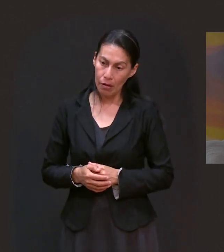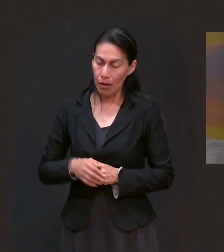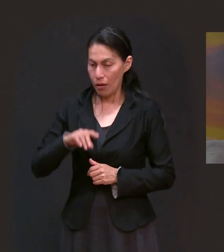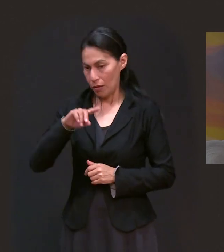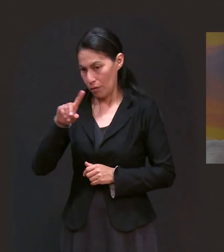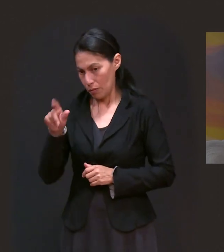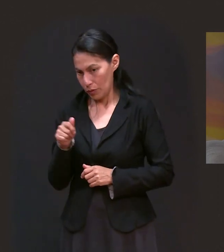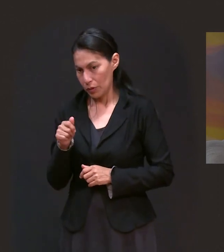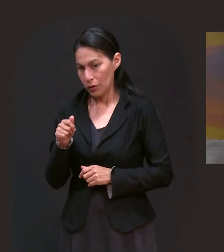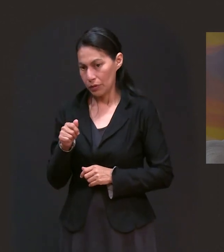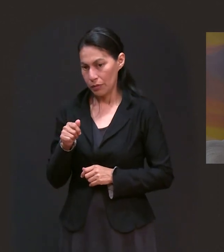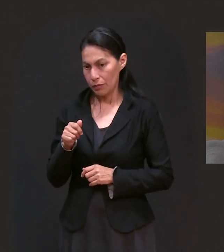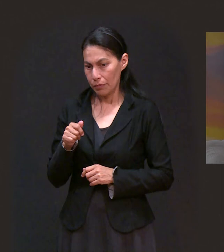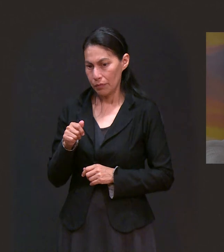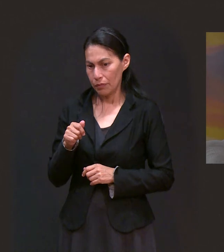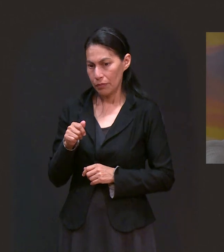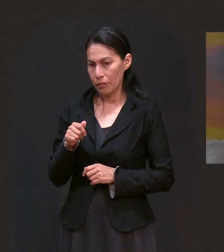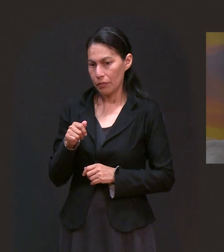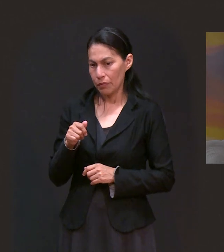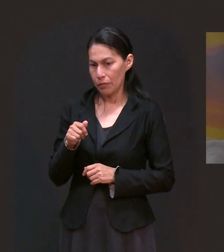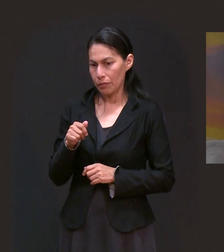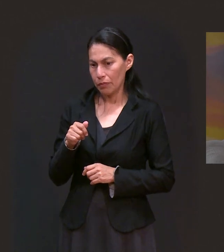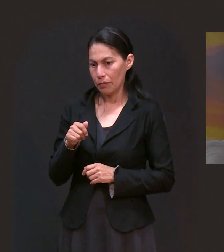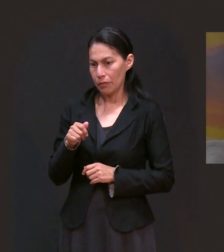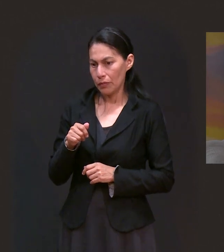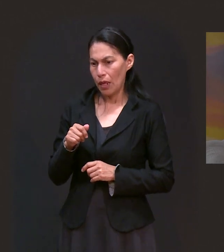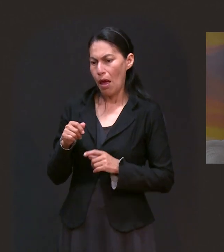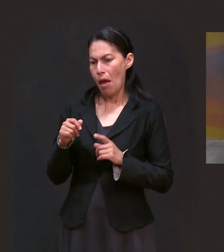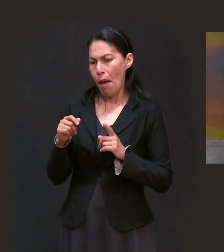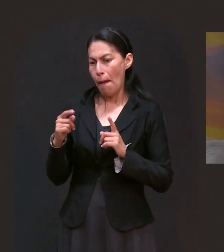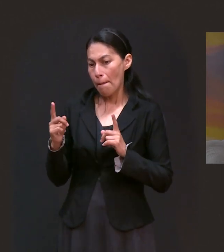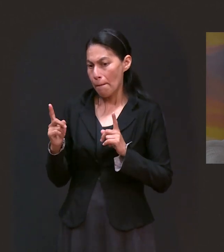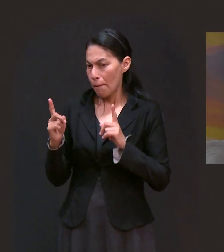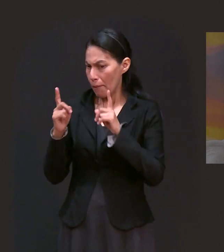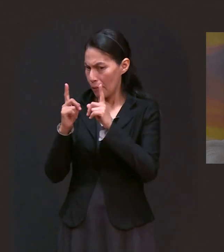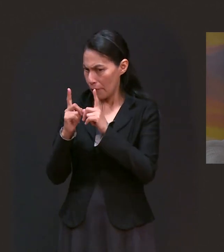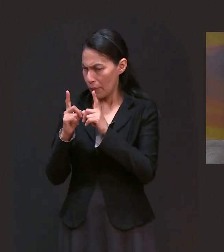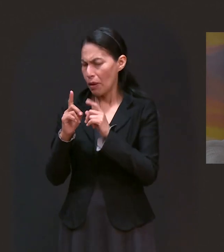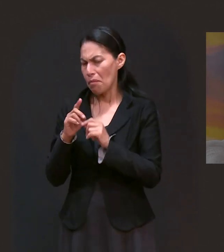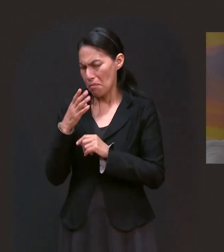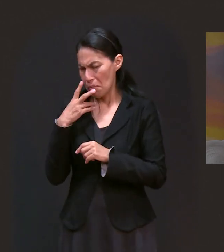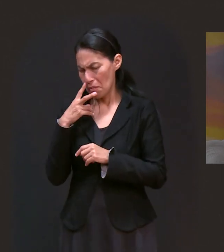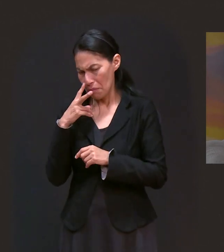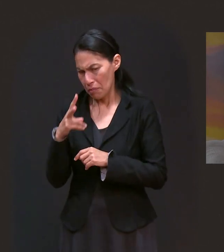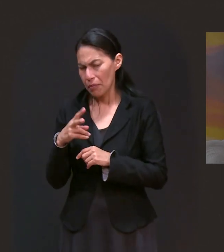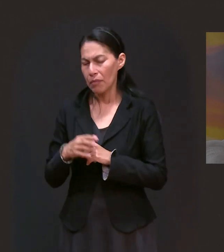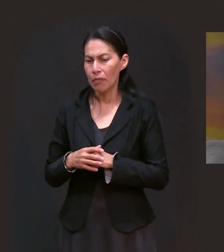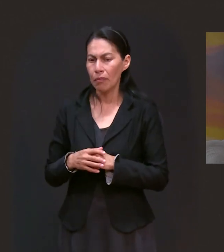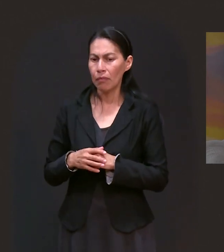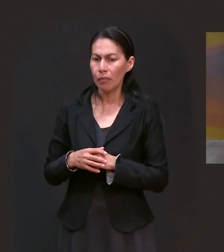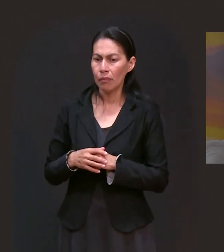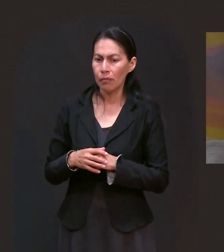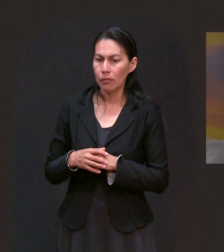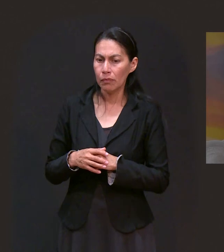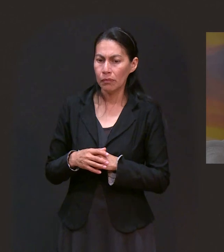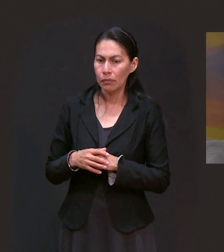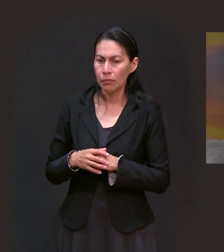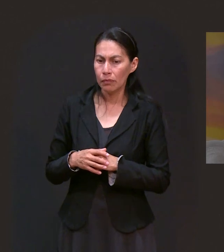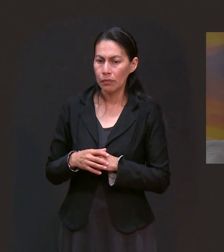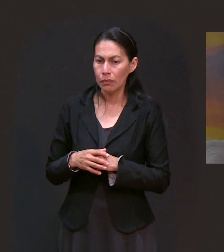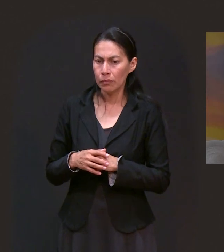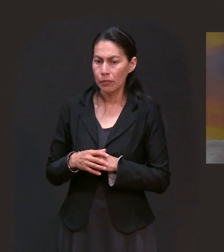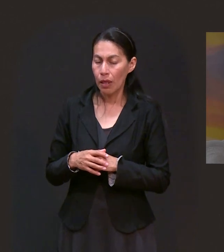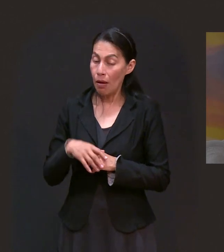y ya a partir de ese fin de semana que no nos empezamos a ver nos empezamos a ver en forma física